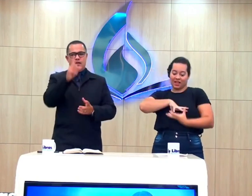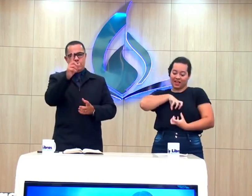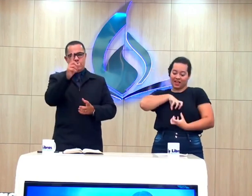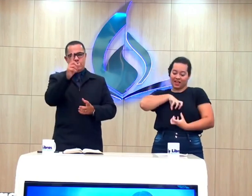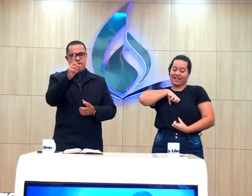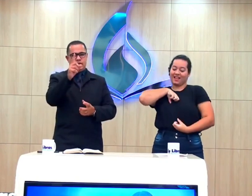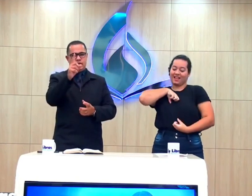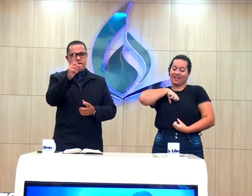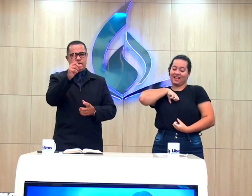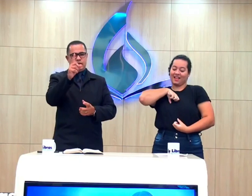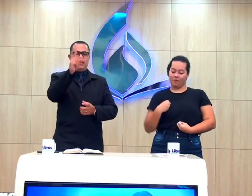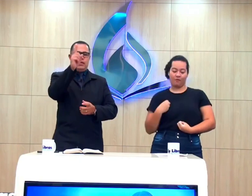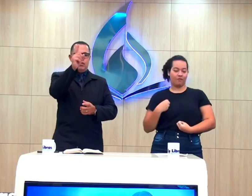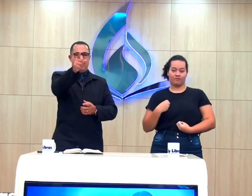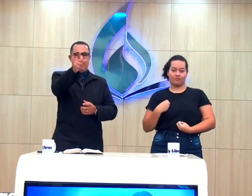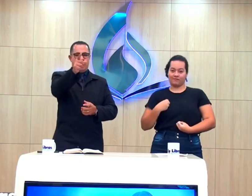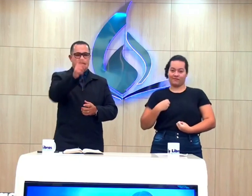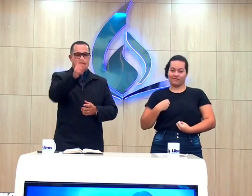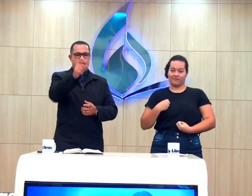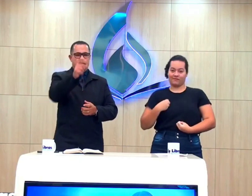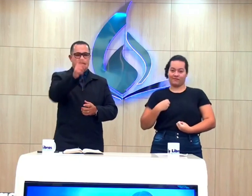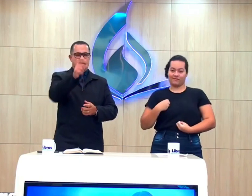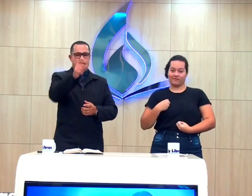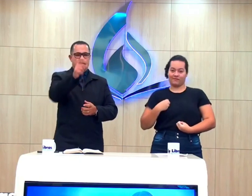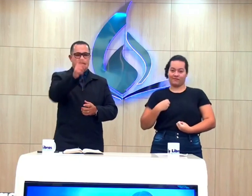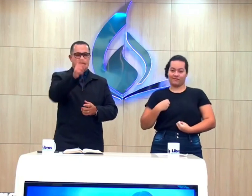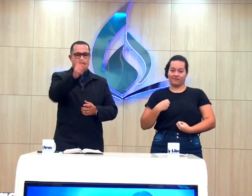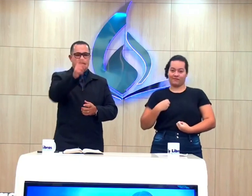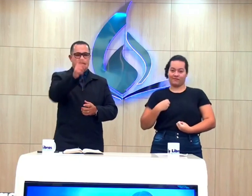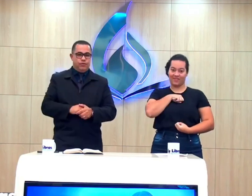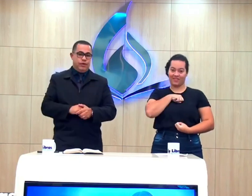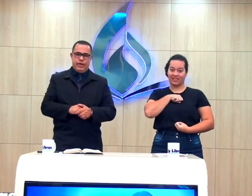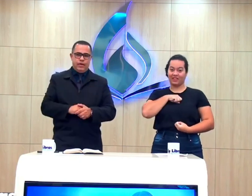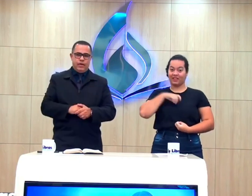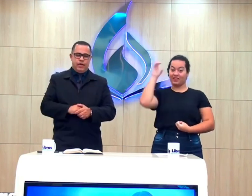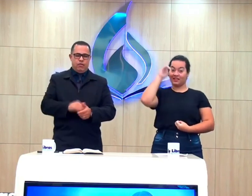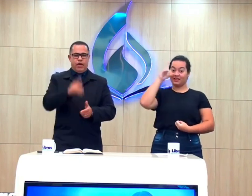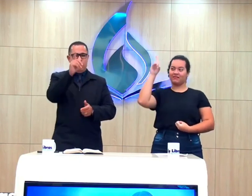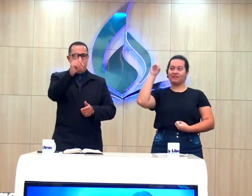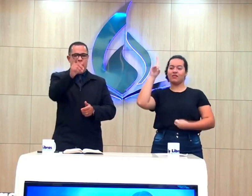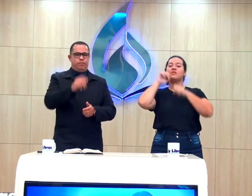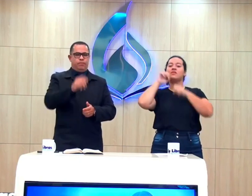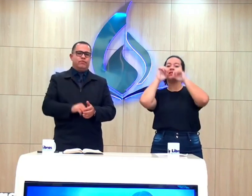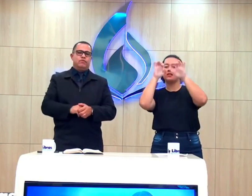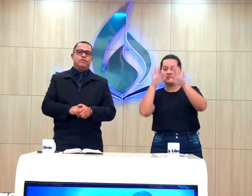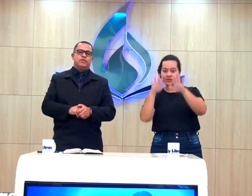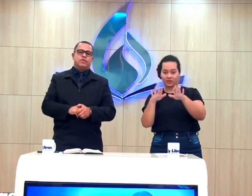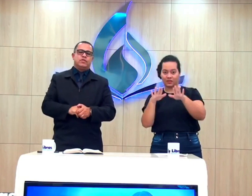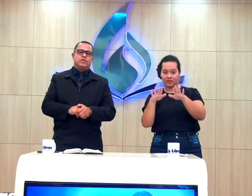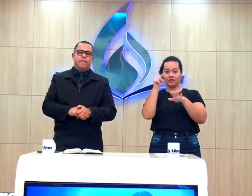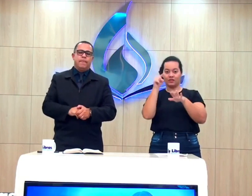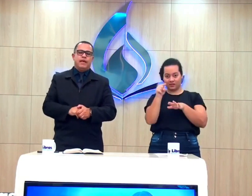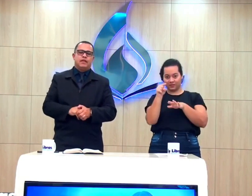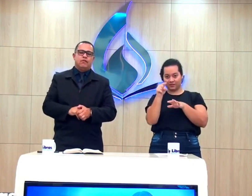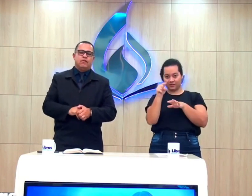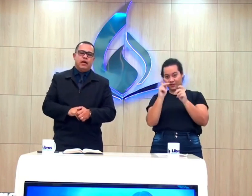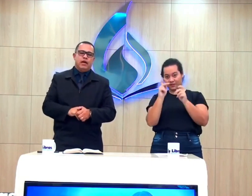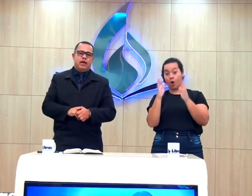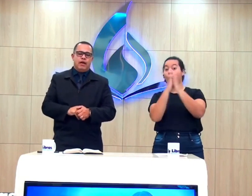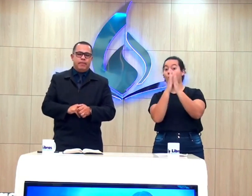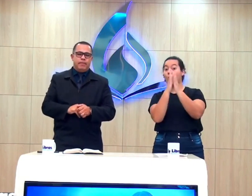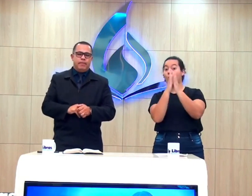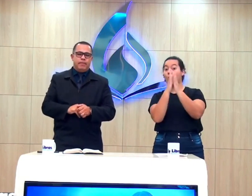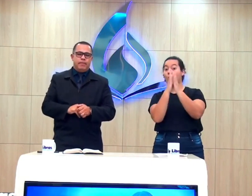E não se esqueça que o bom pastor não te abandona. Eu quero orar com você nesta